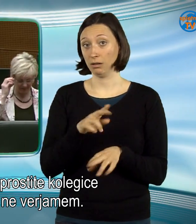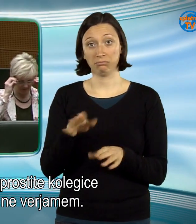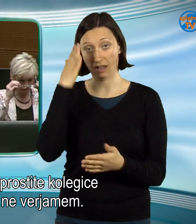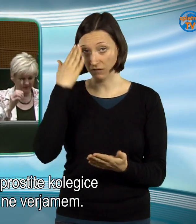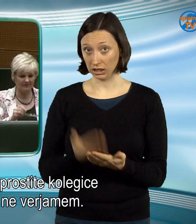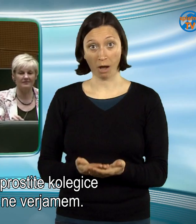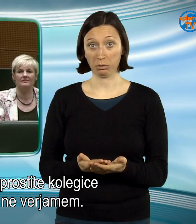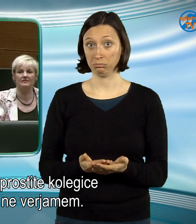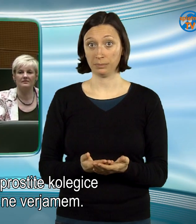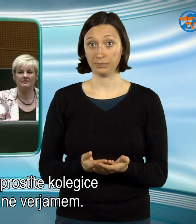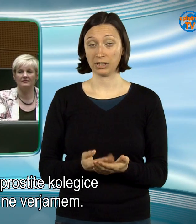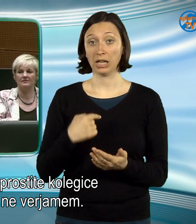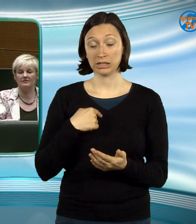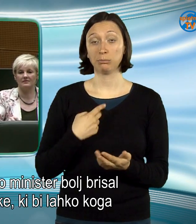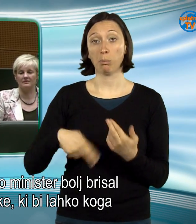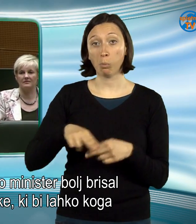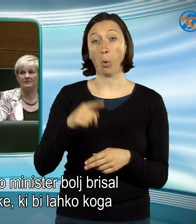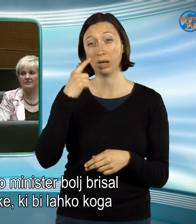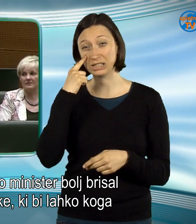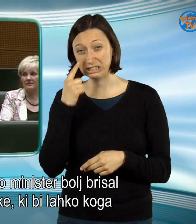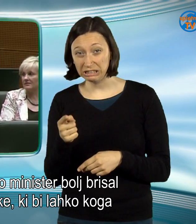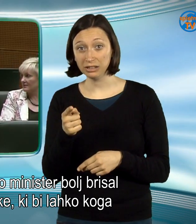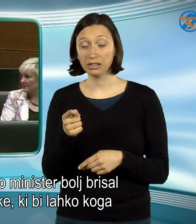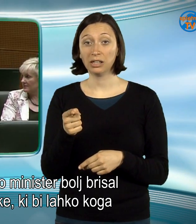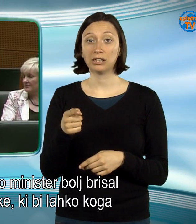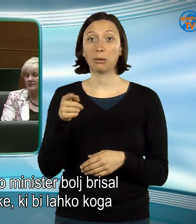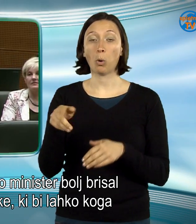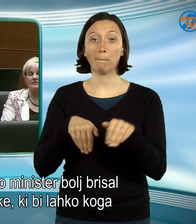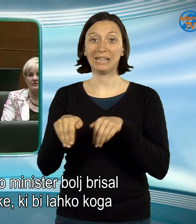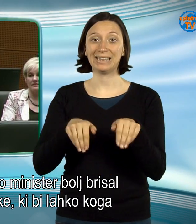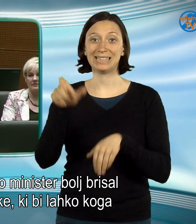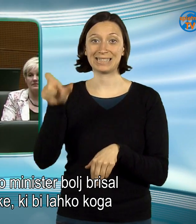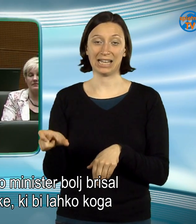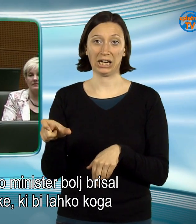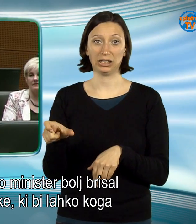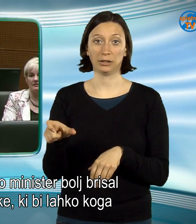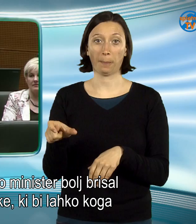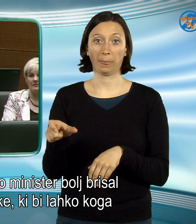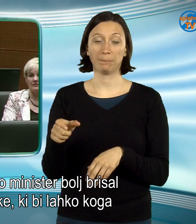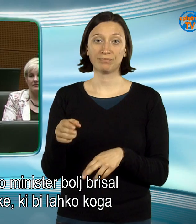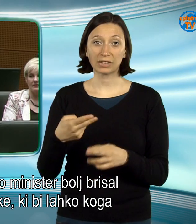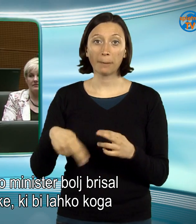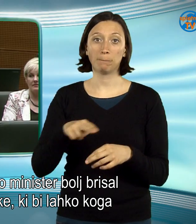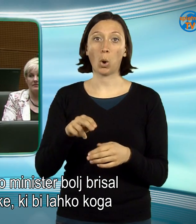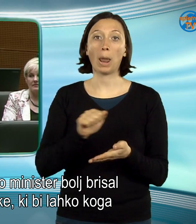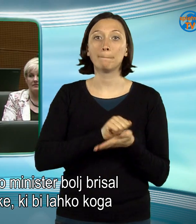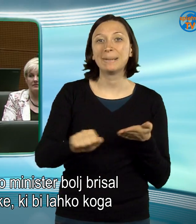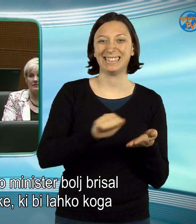ne verjamem. In se mi bolj zdi, da bo minister bolj brisal